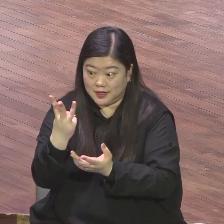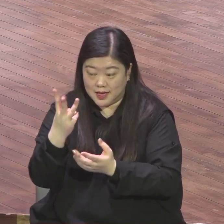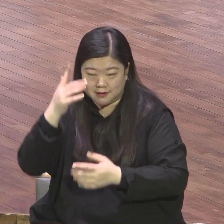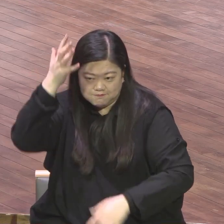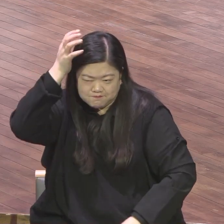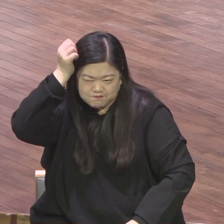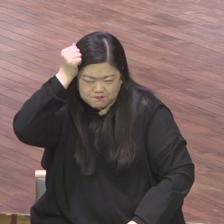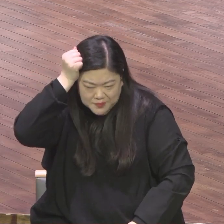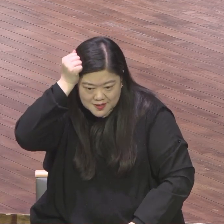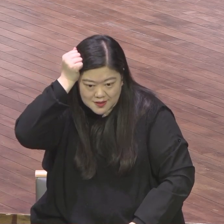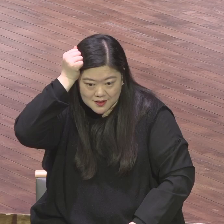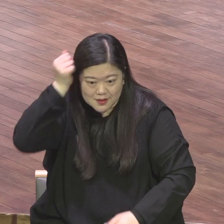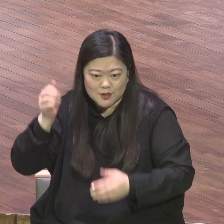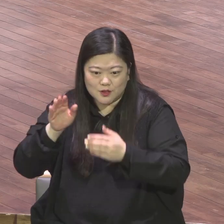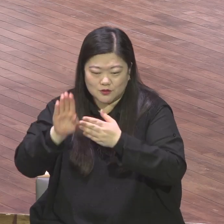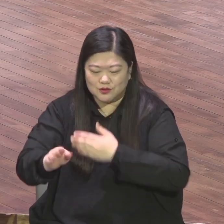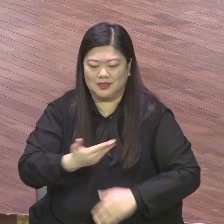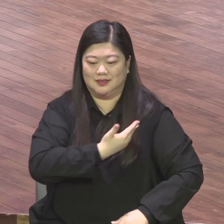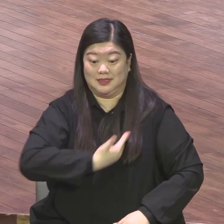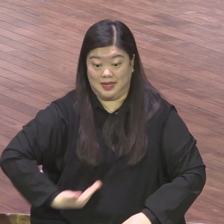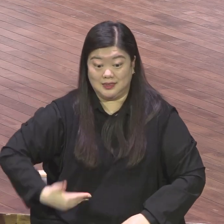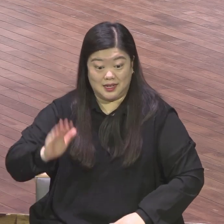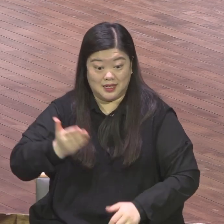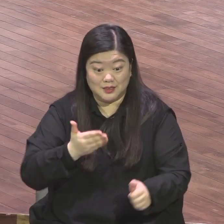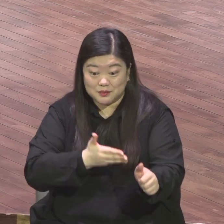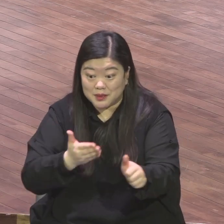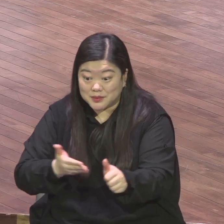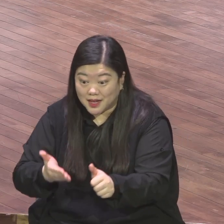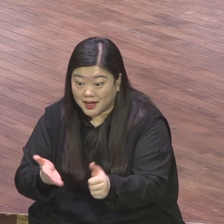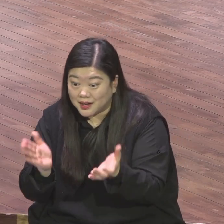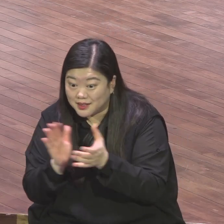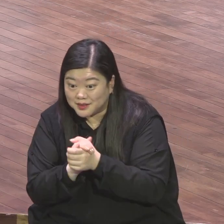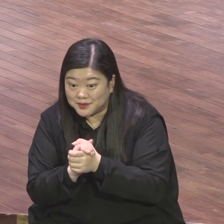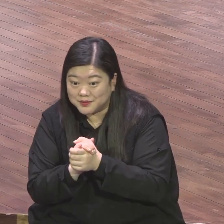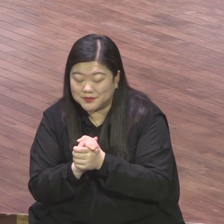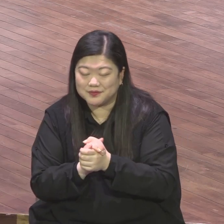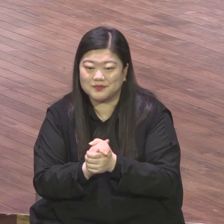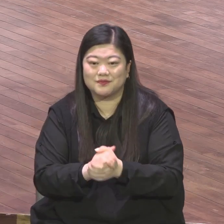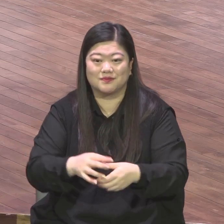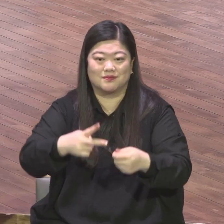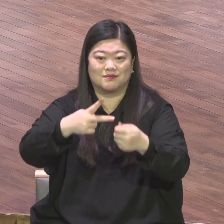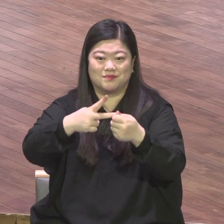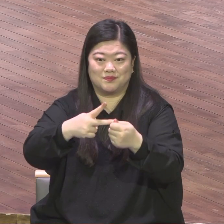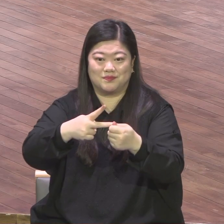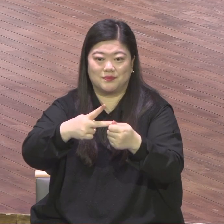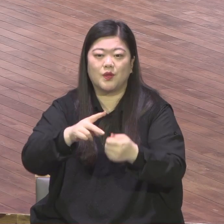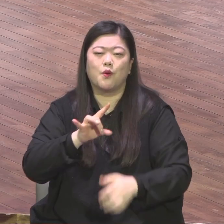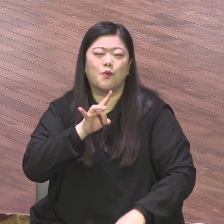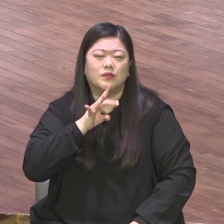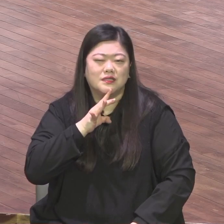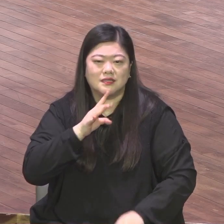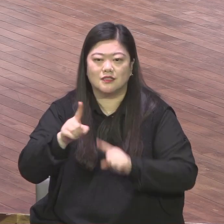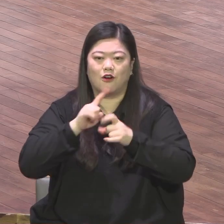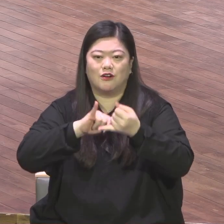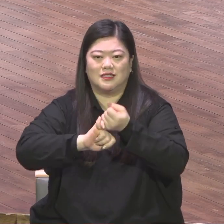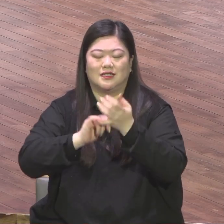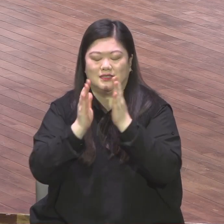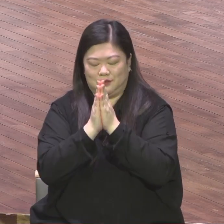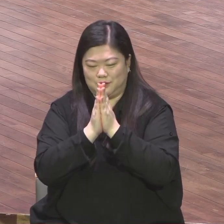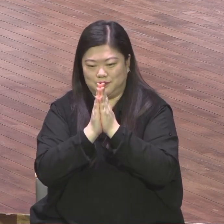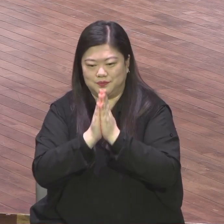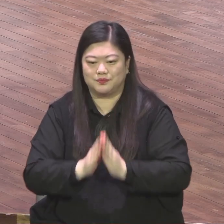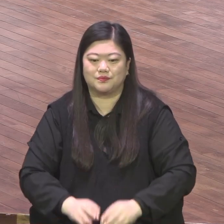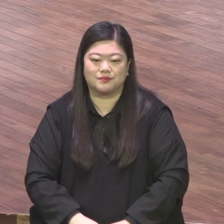삼문동에 풍성한 열매 맺는 정인 되기를 주님으로 축복합니다. 경제로 오직 언약 기도입니다. 예수님은